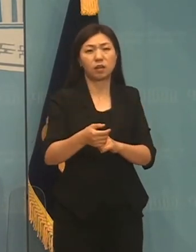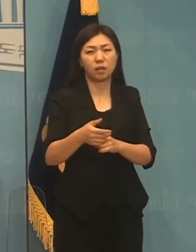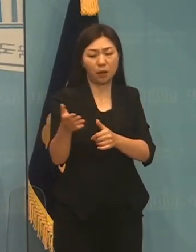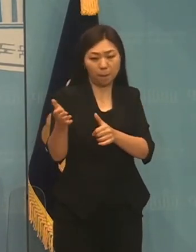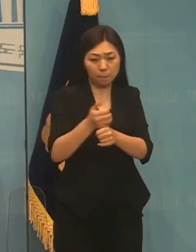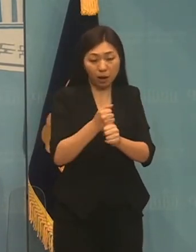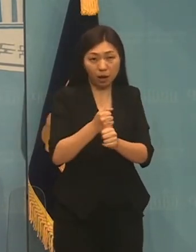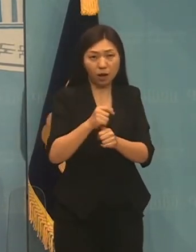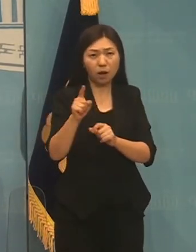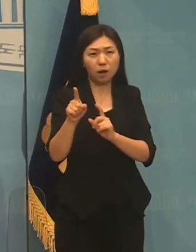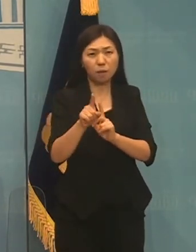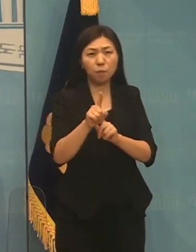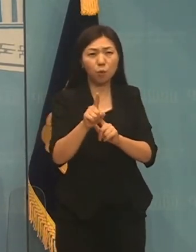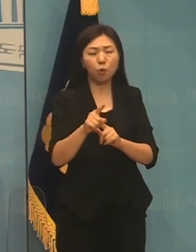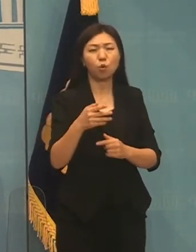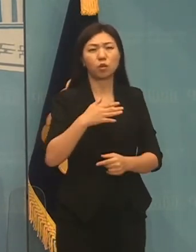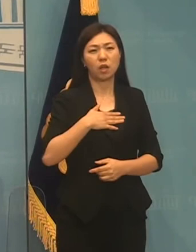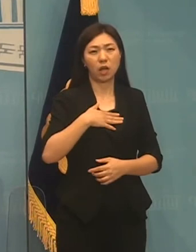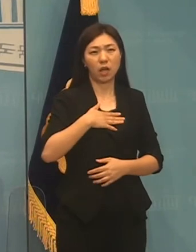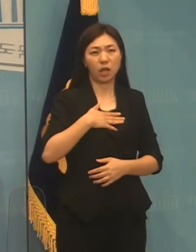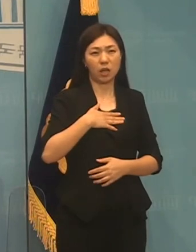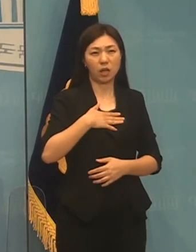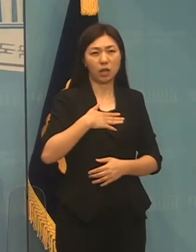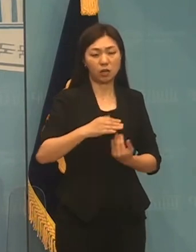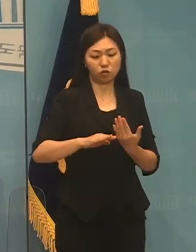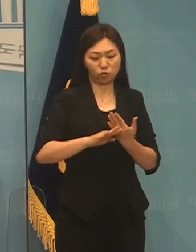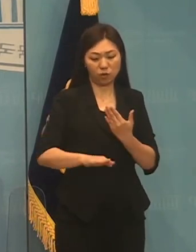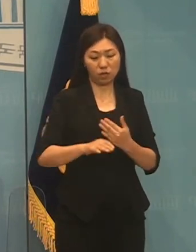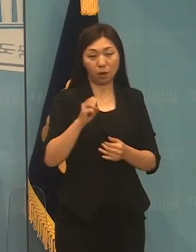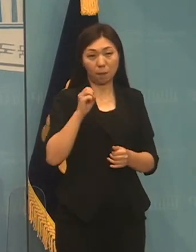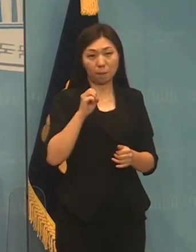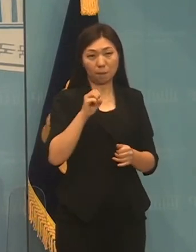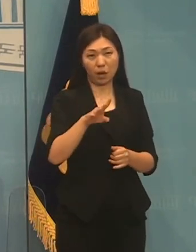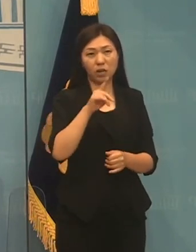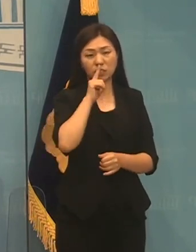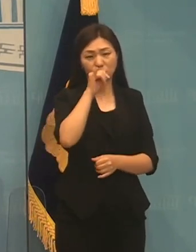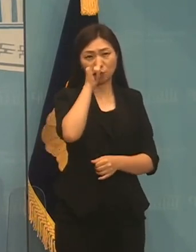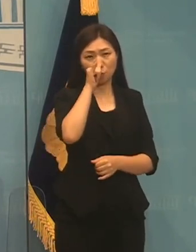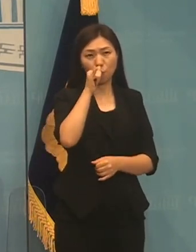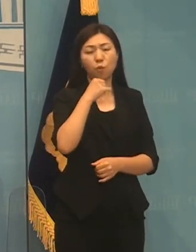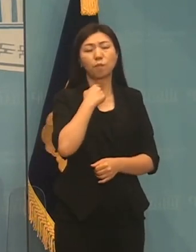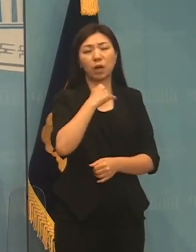한 말이자 지금의 심정을 분별하는 경고이기도 하냐.